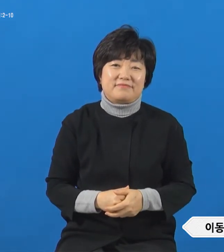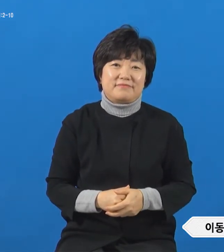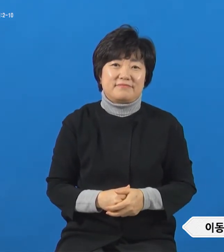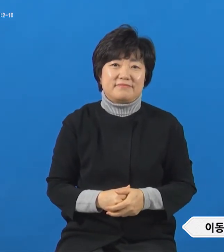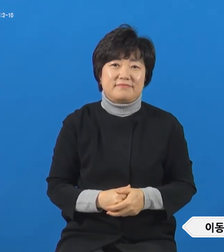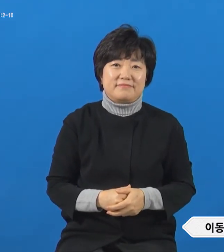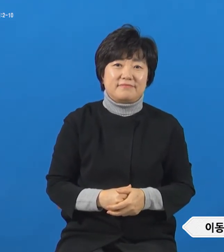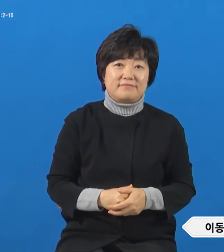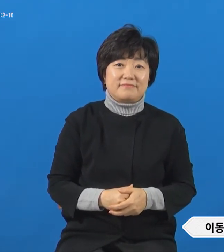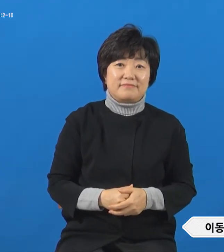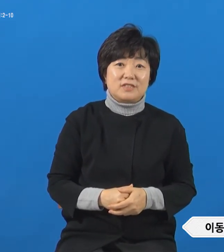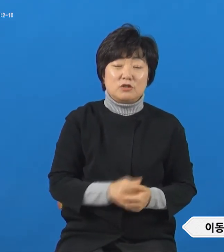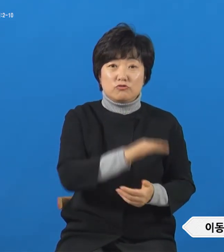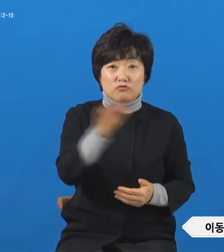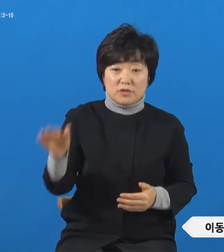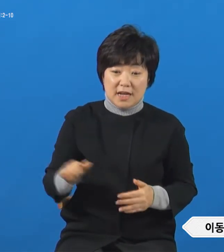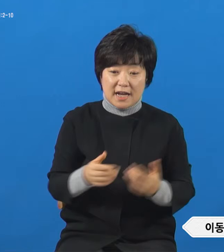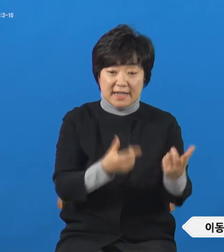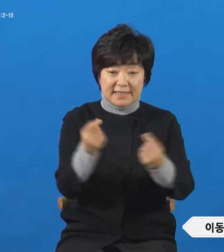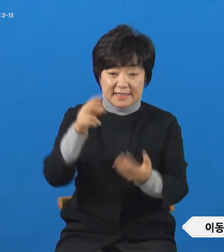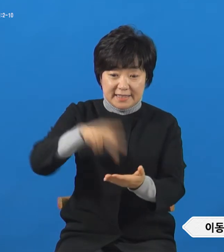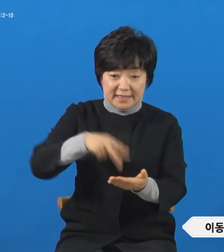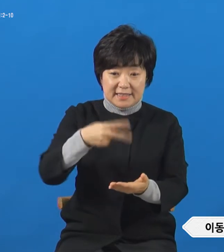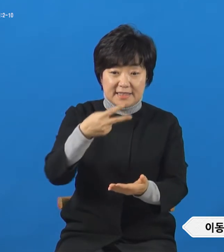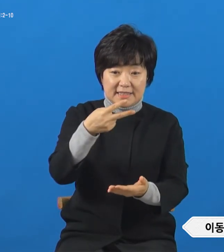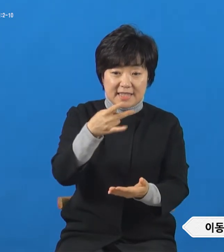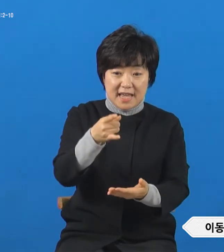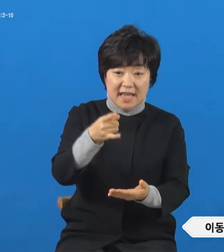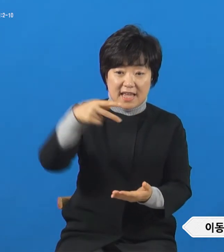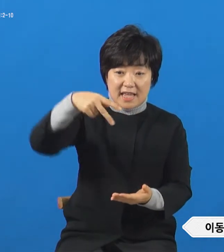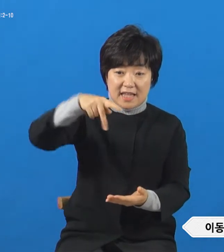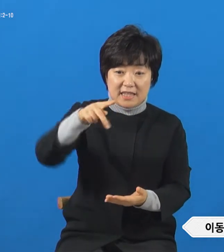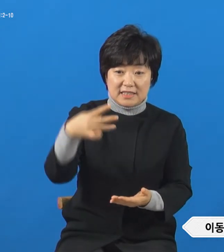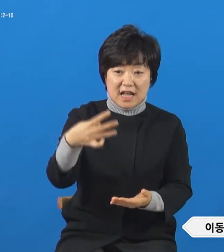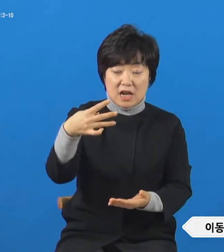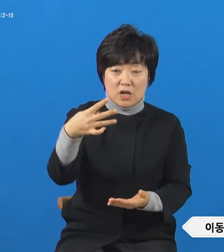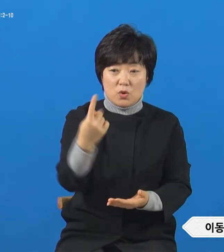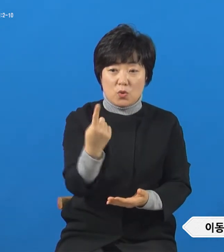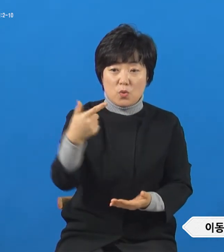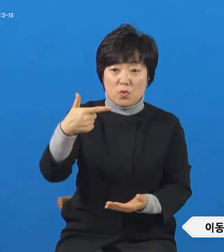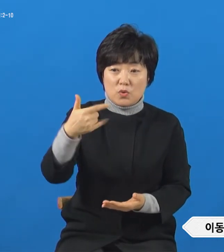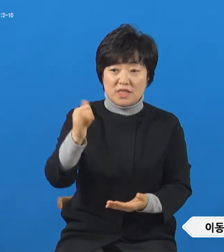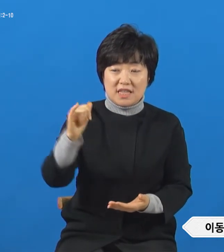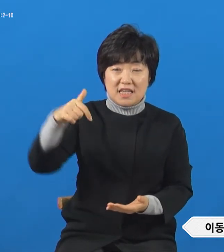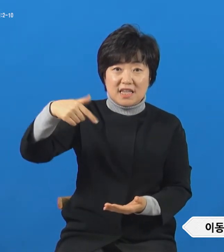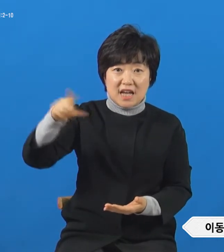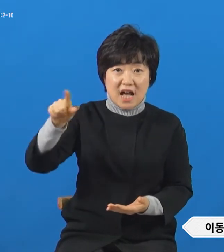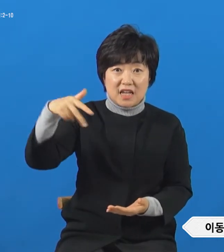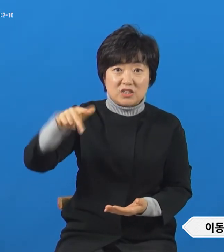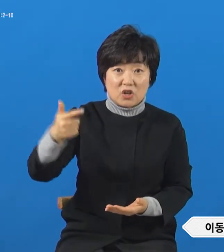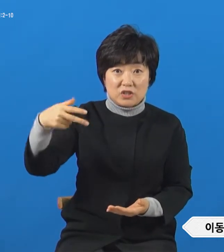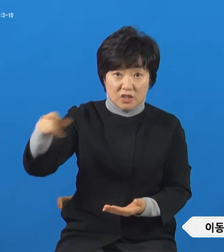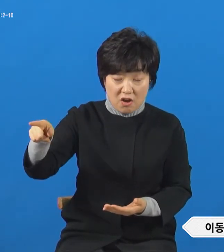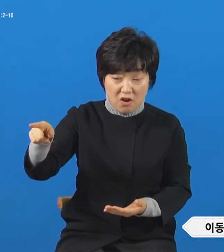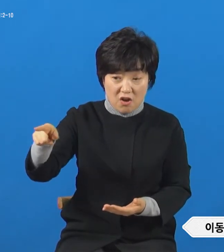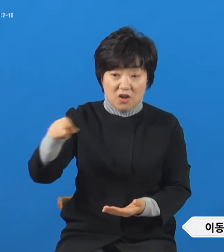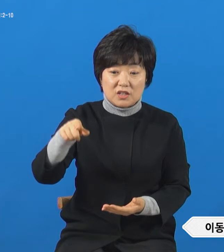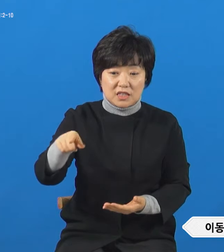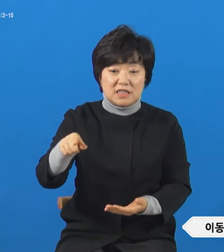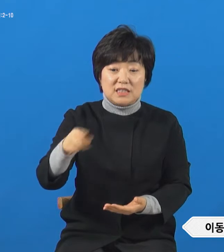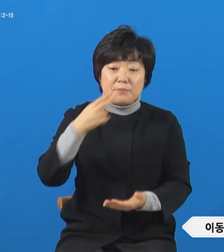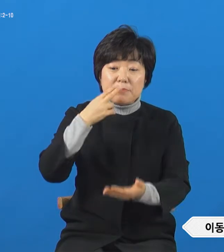오늘 우리가 함께 읽은 본문 데살로니가 전서, 그리고 이 편지를 받고 있던 데살로니가